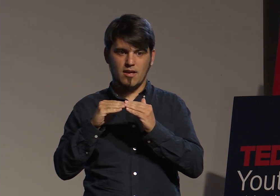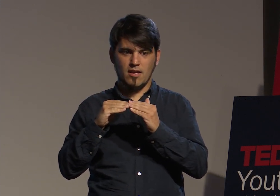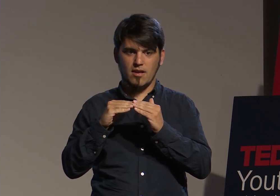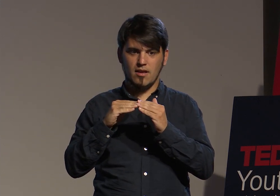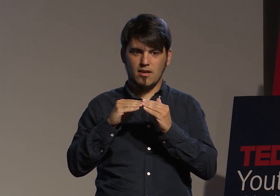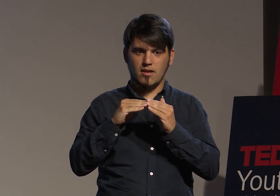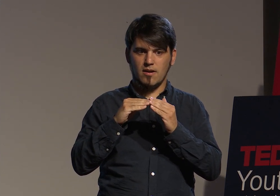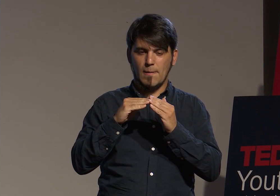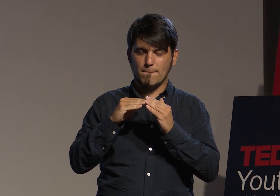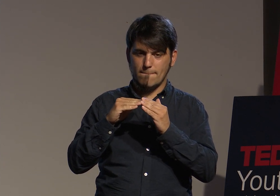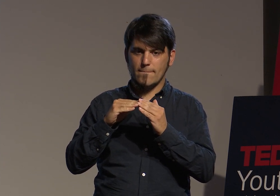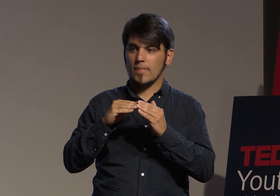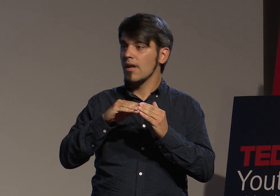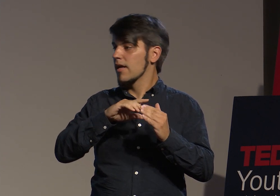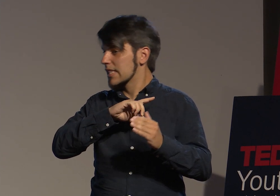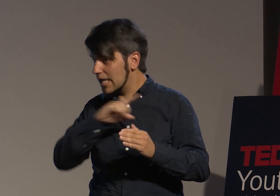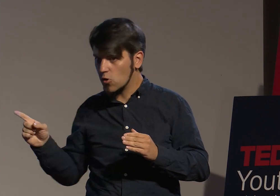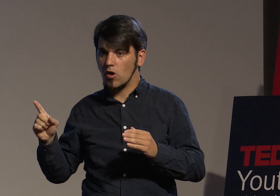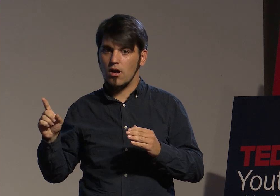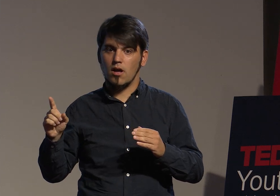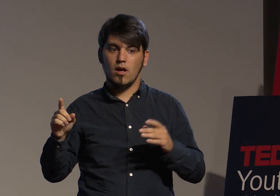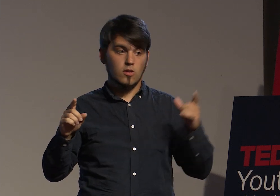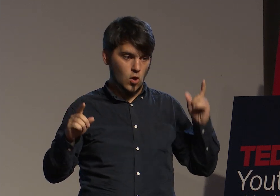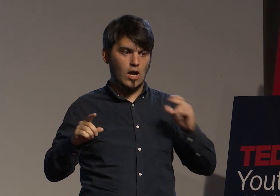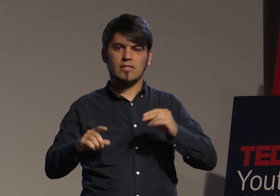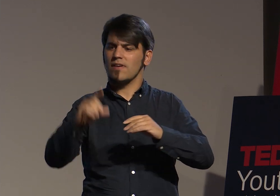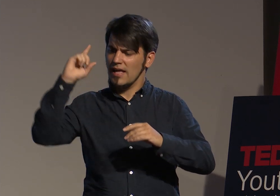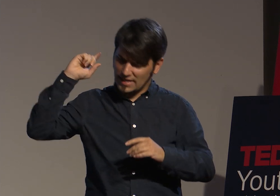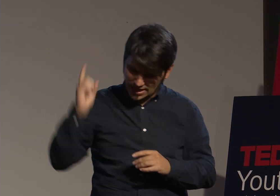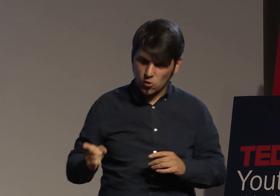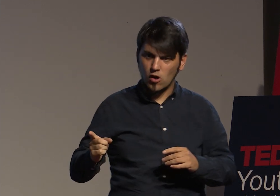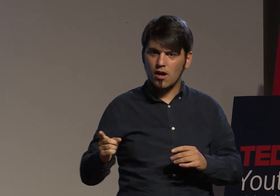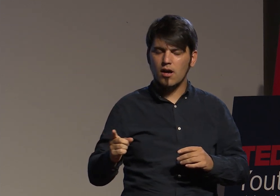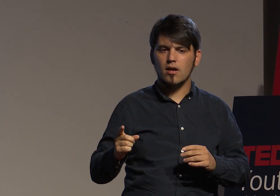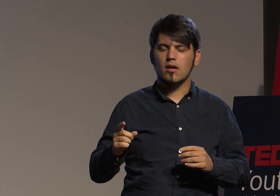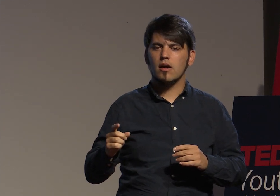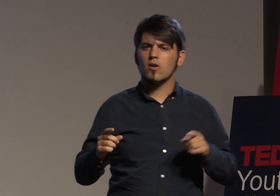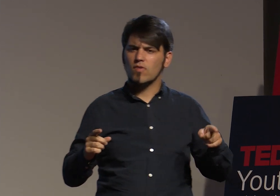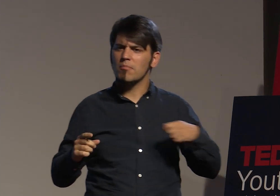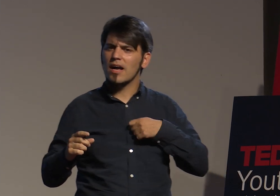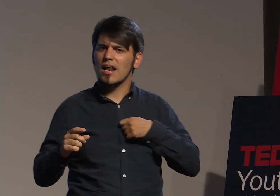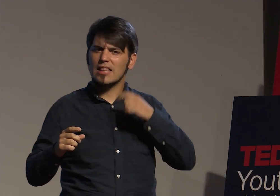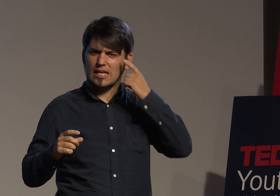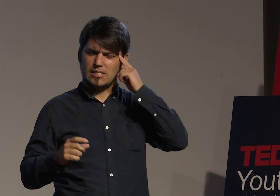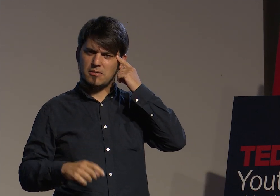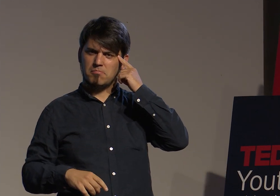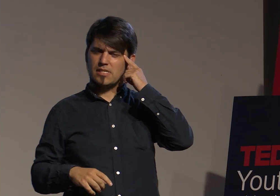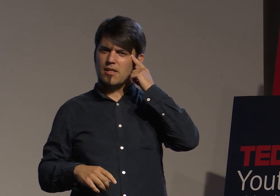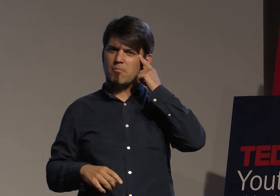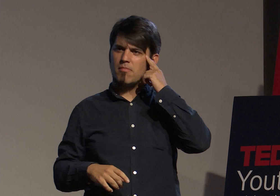И тези пет поколения постоянно се предавали, никога ние глухите хора, никога няма да бъдем равни на чуващите